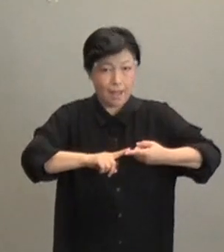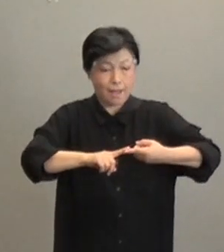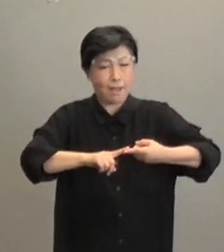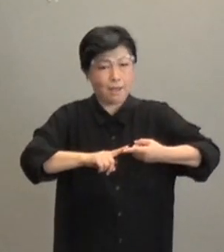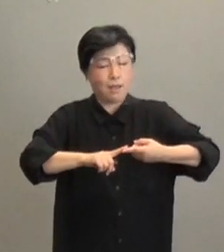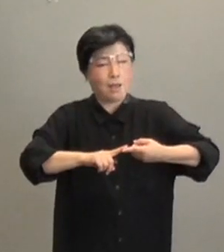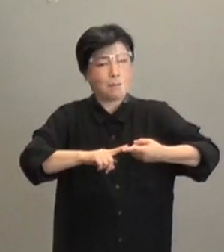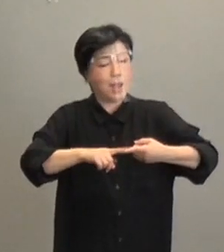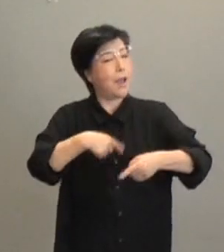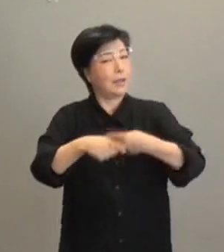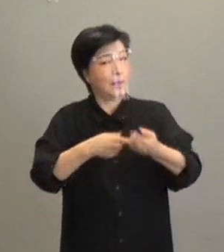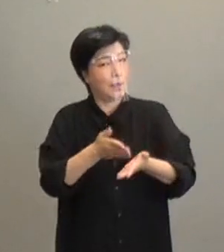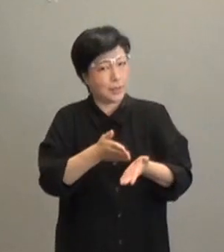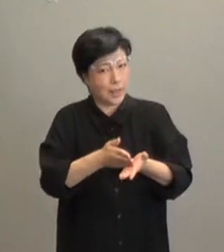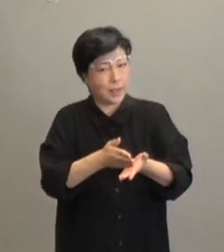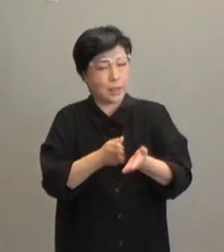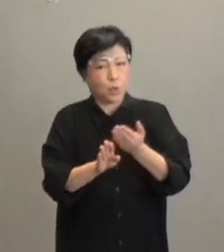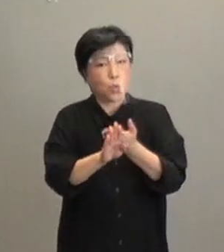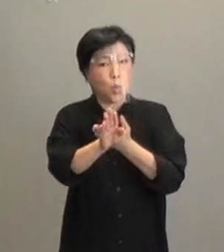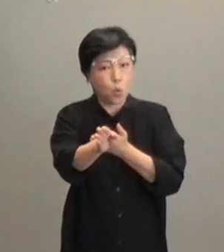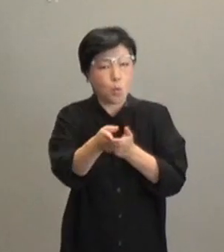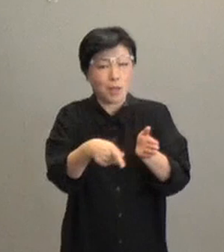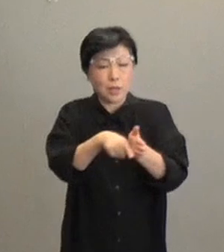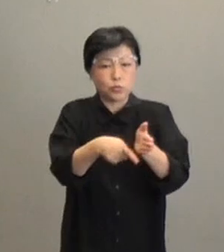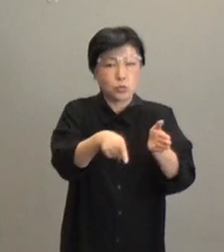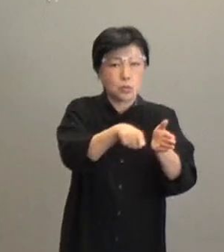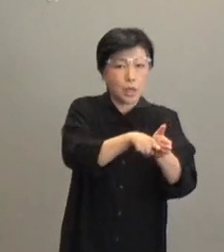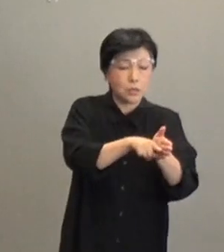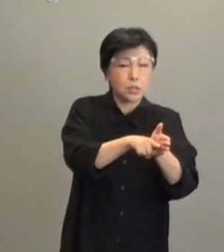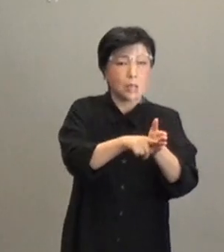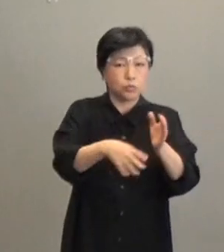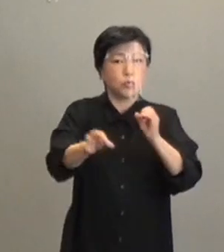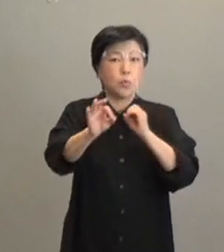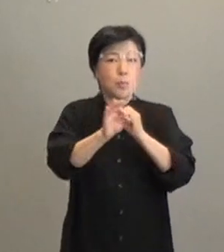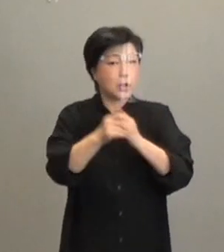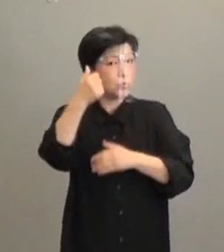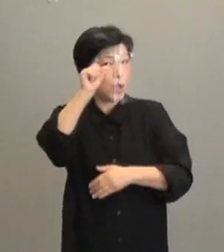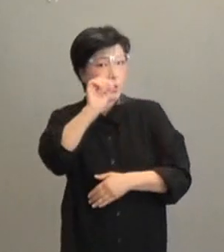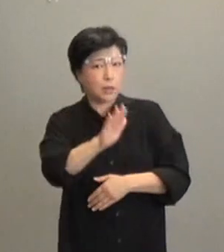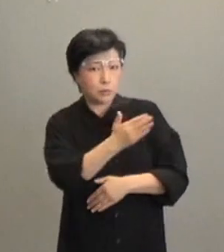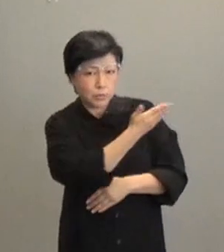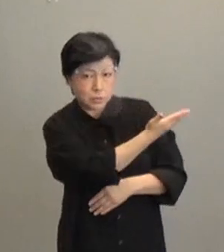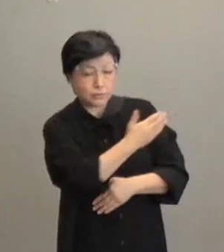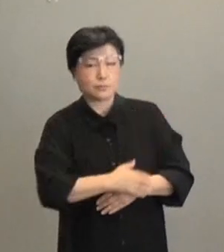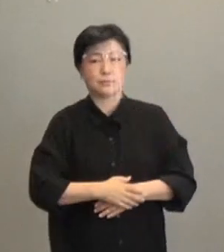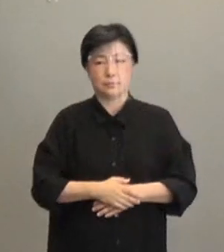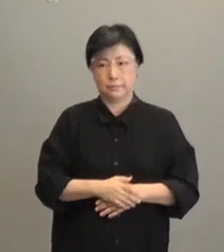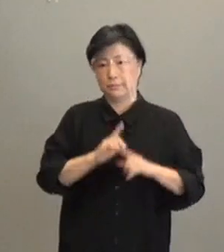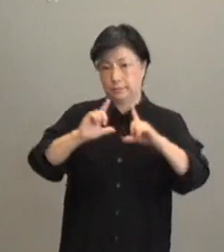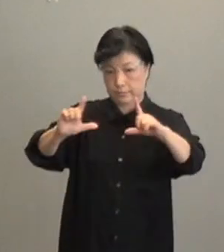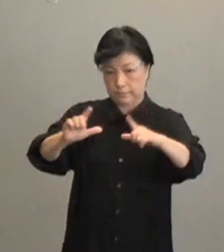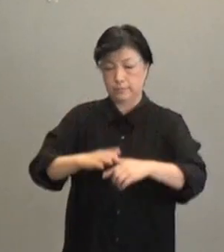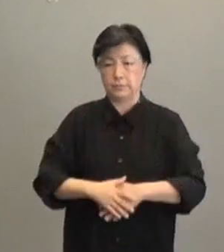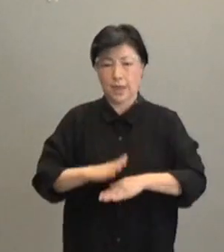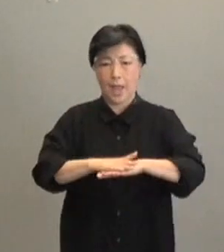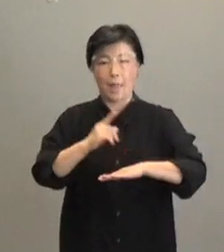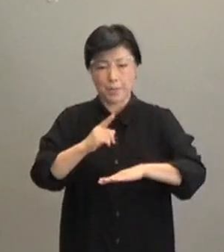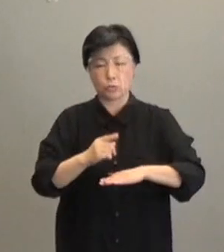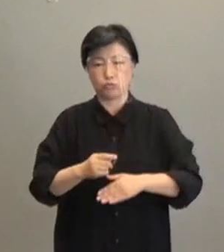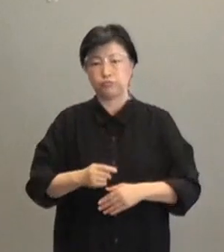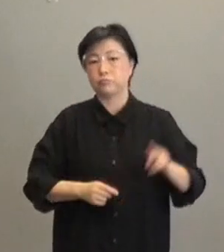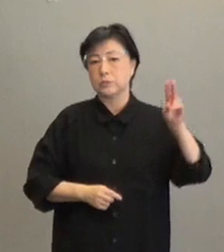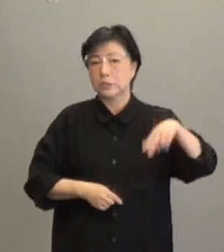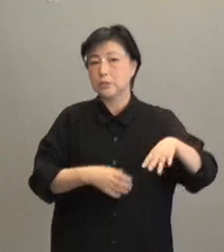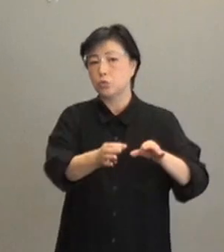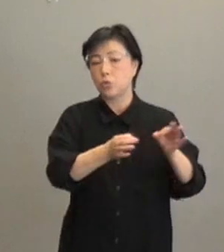か、今後さらに追加していくメリットという点が何かアイデアがありましたら教えてください。 はい、まず認証店に